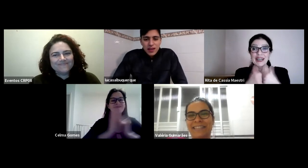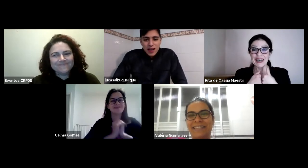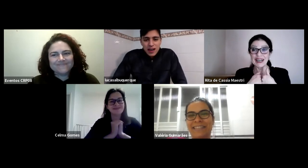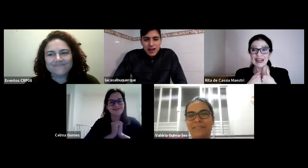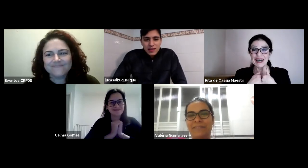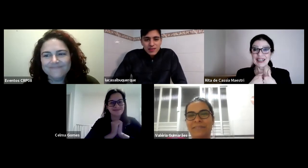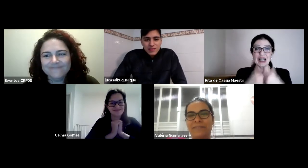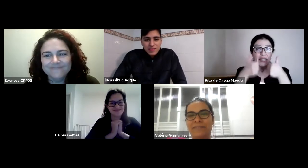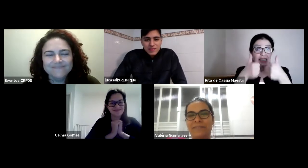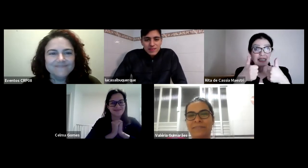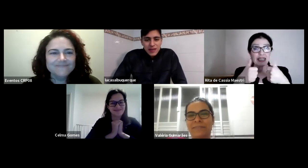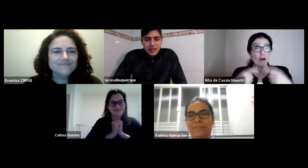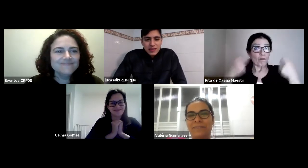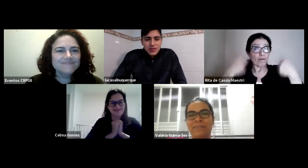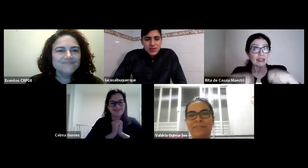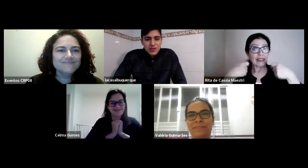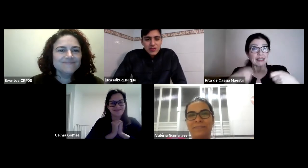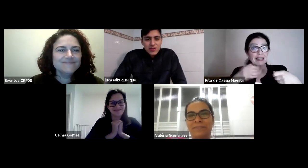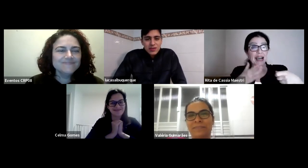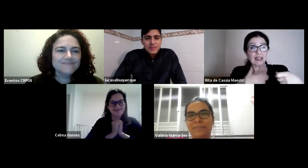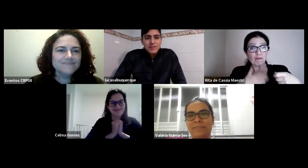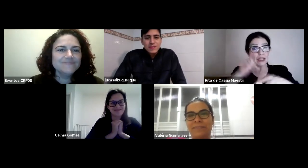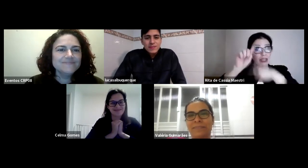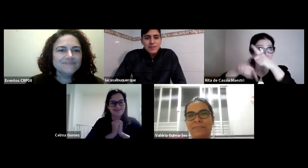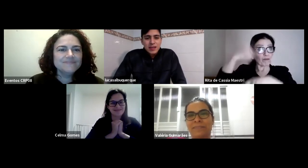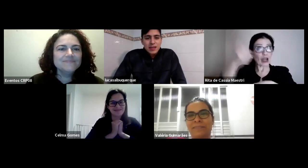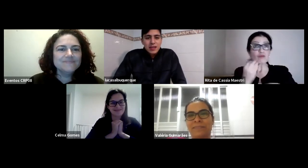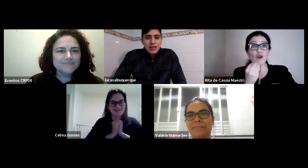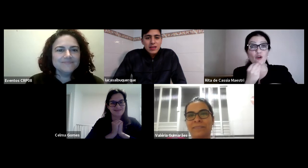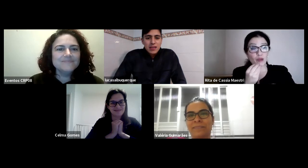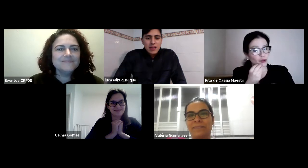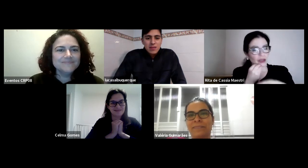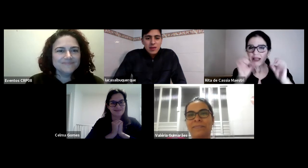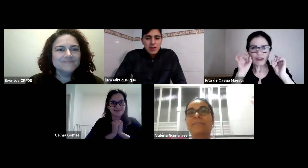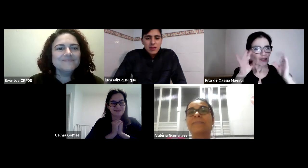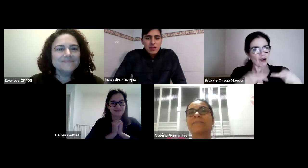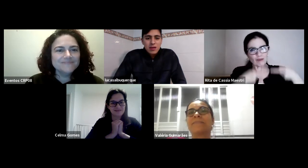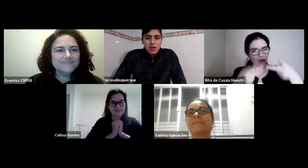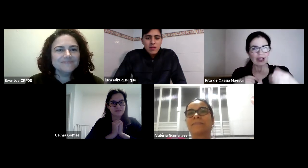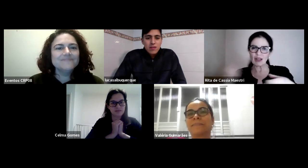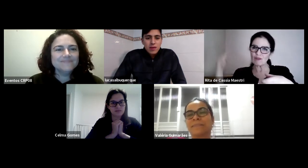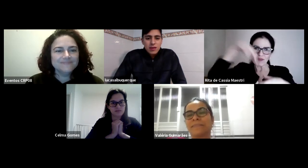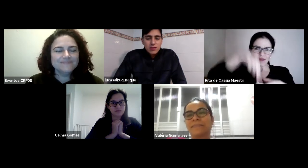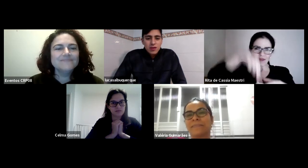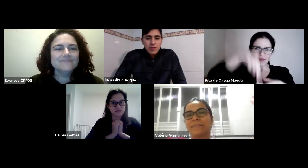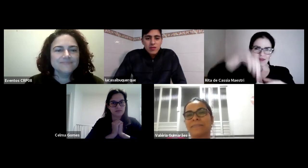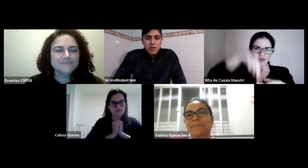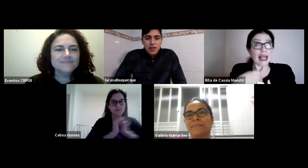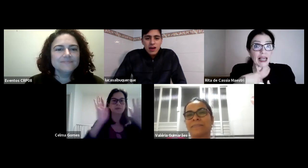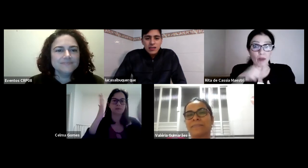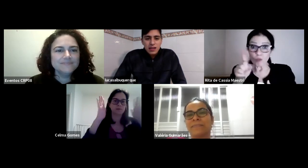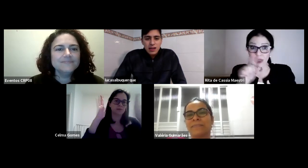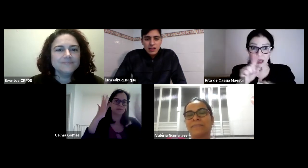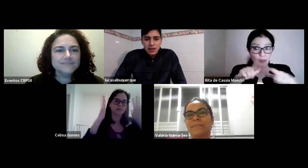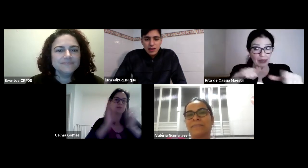Muito obrigado pela atenção de todos. E o que precisarem de mim, obviamente, é só me